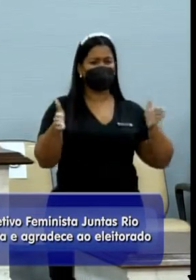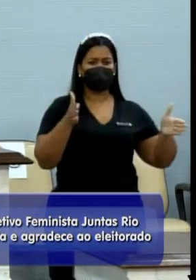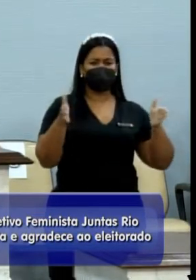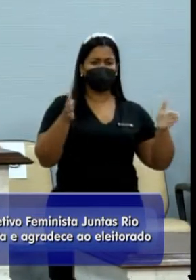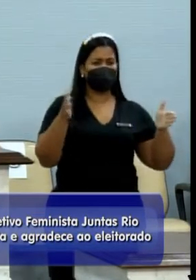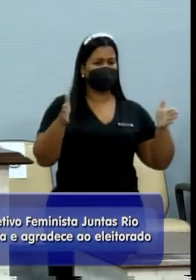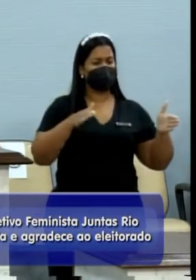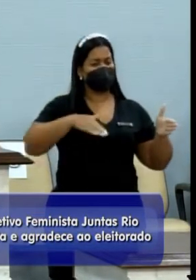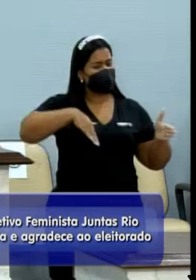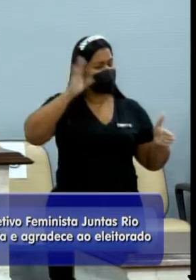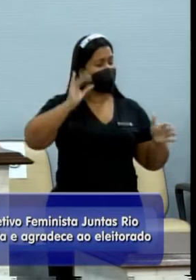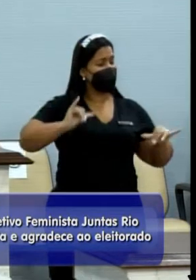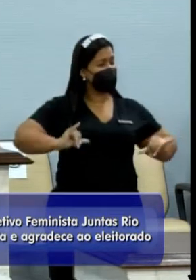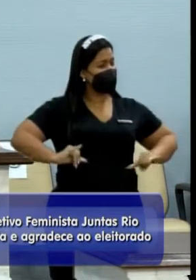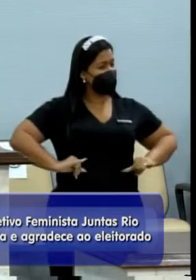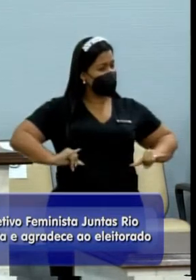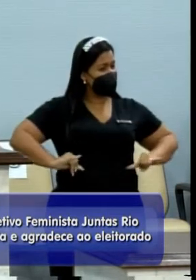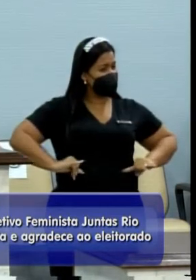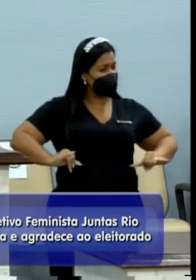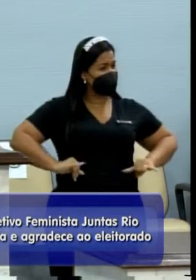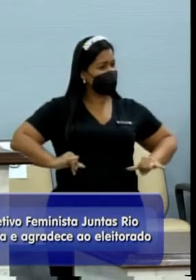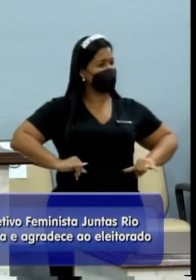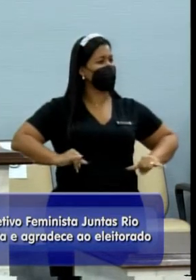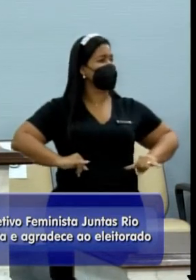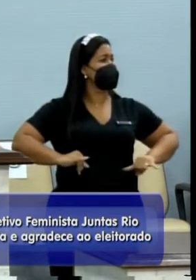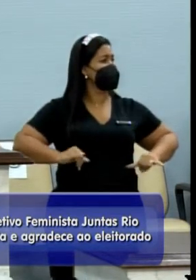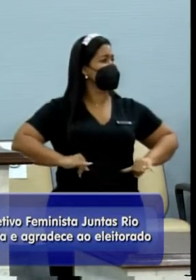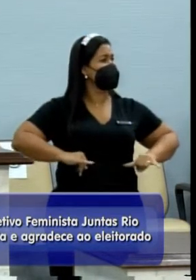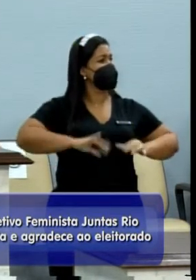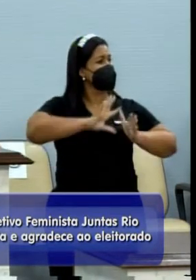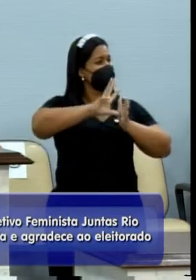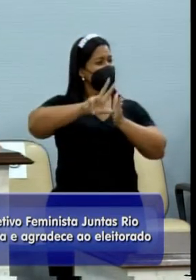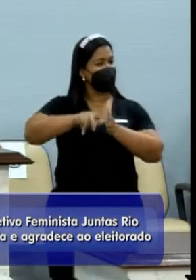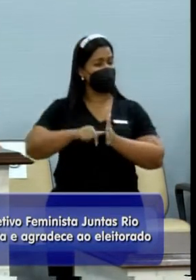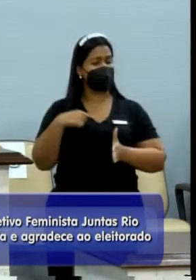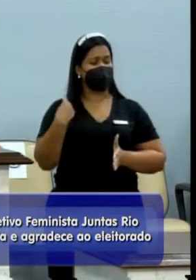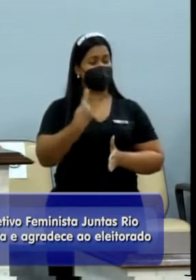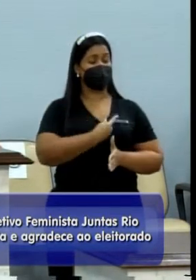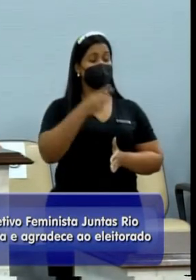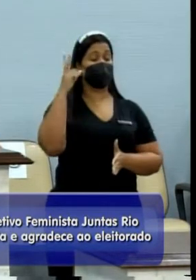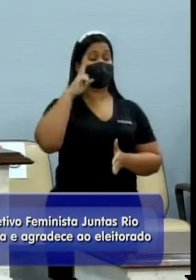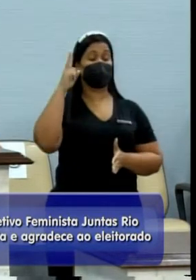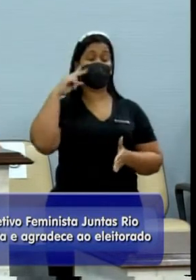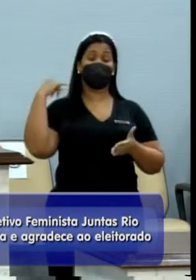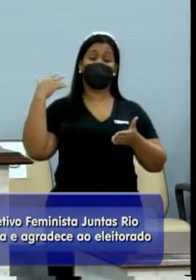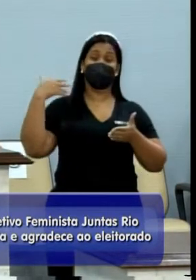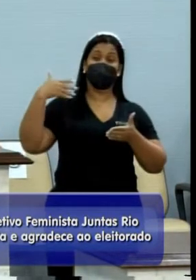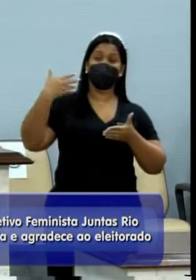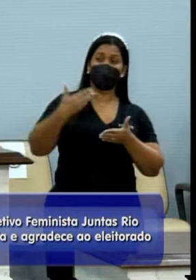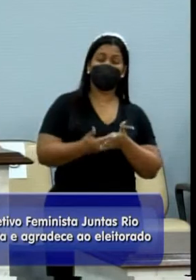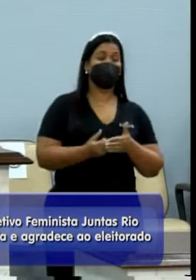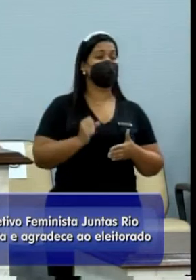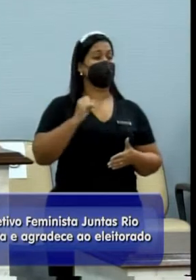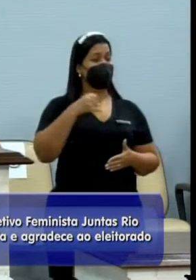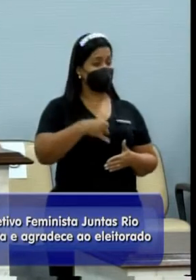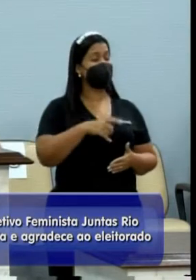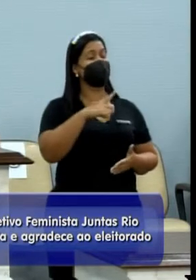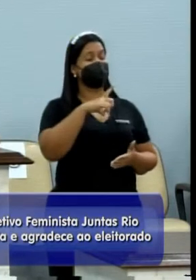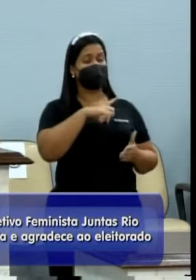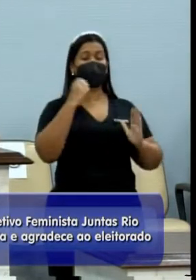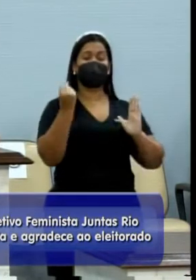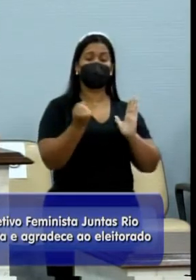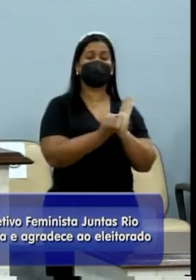mais sangrentos, vis, cruéis e corruptos da nossa história, que sim, tem